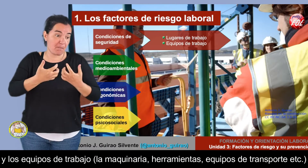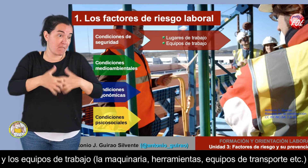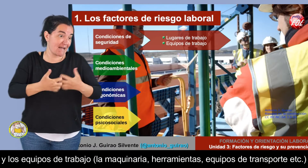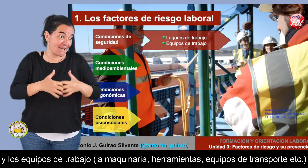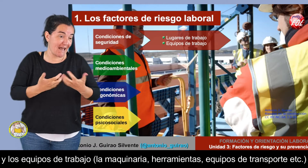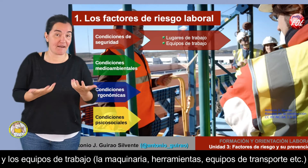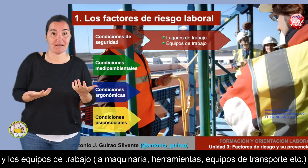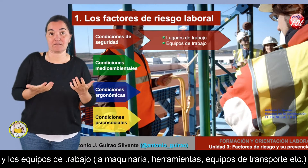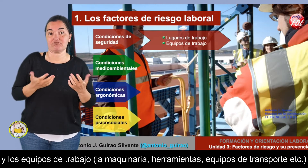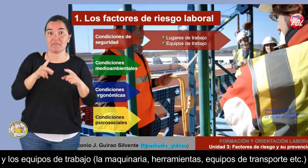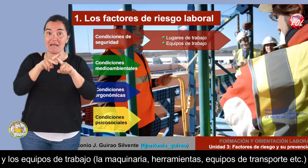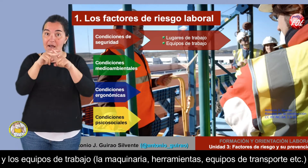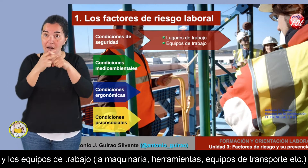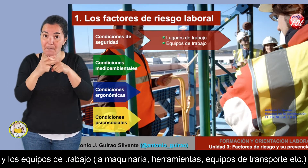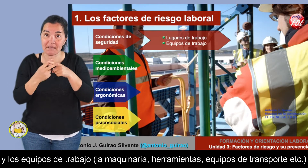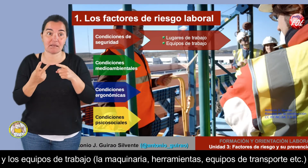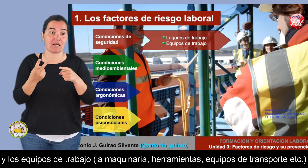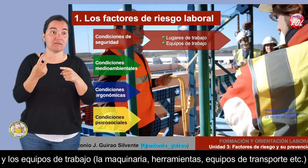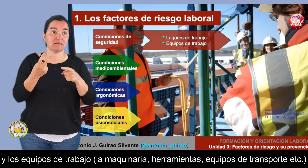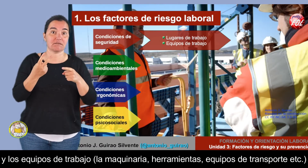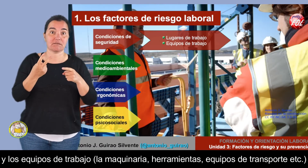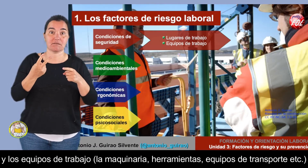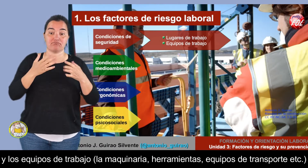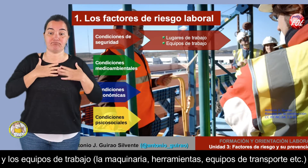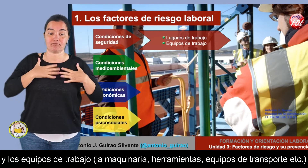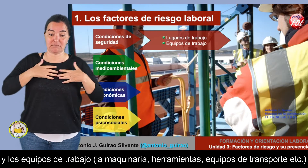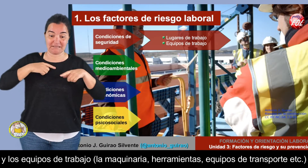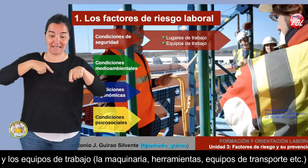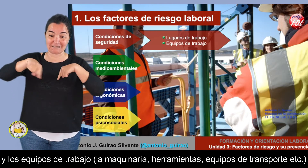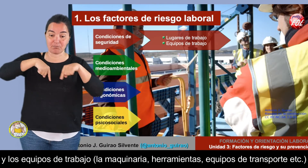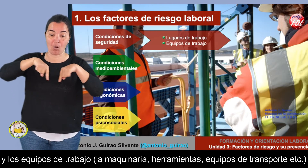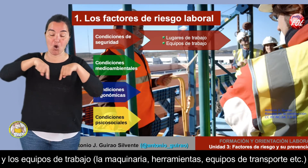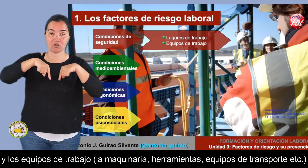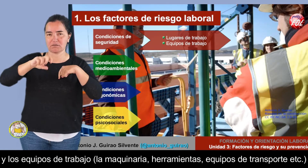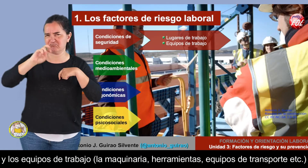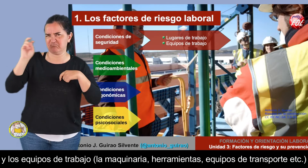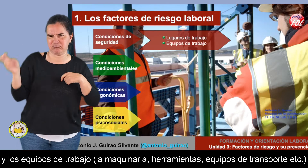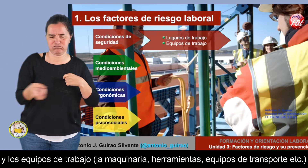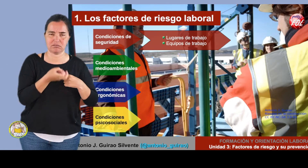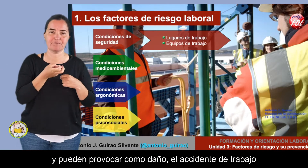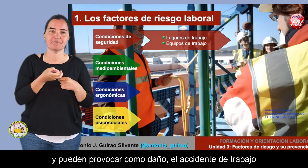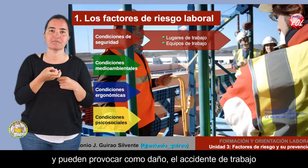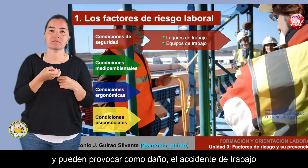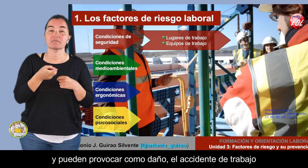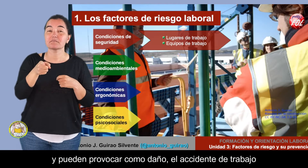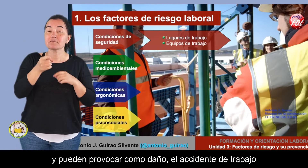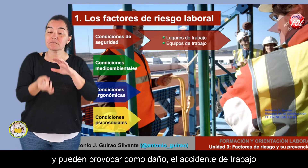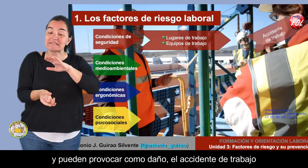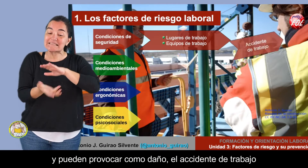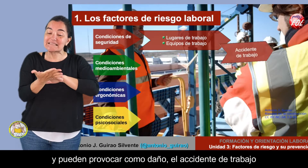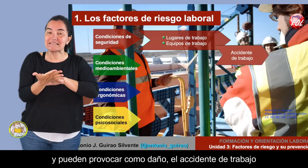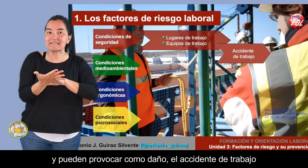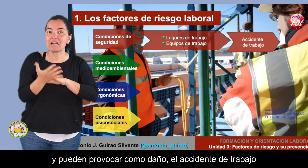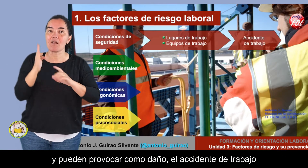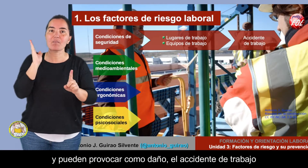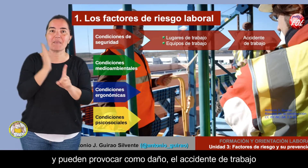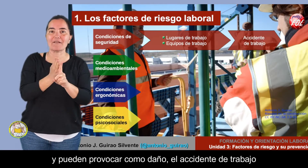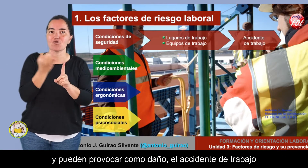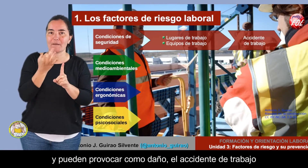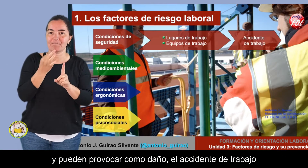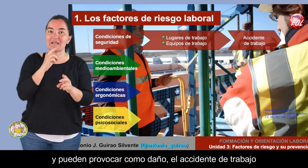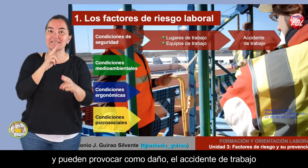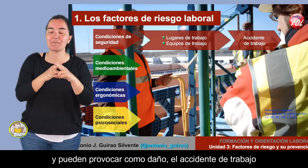la maquinaria, las herramientas, los equipos de transporte, etc. Y pueden provocar como daño